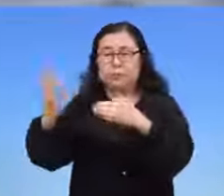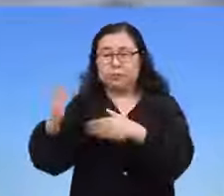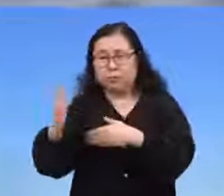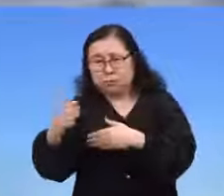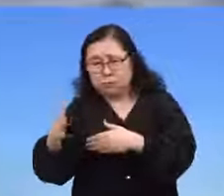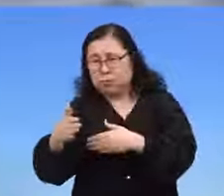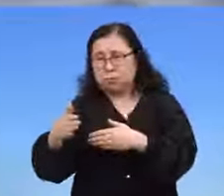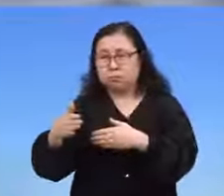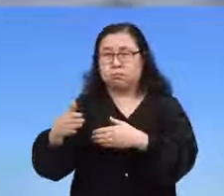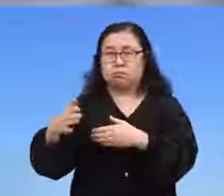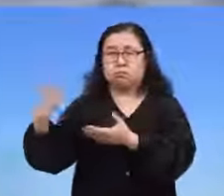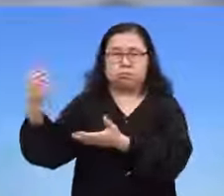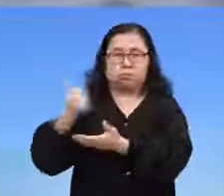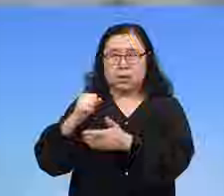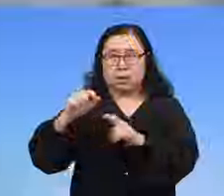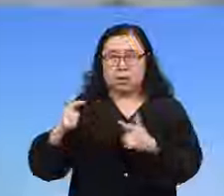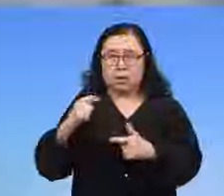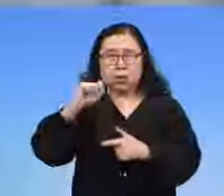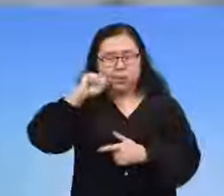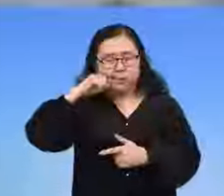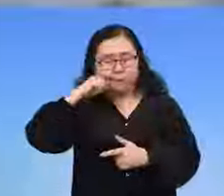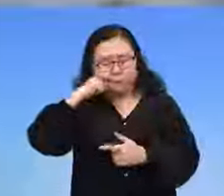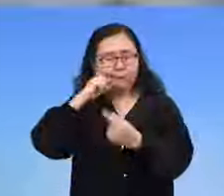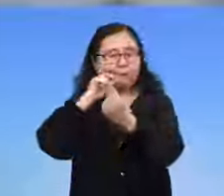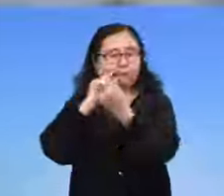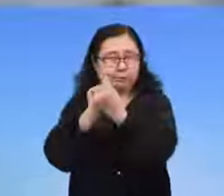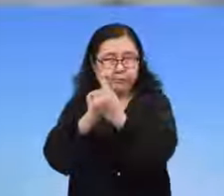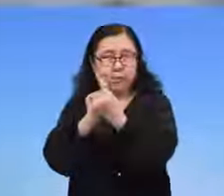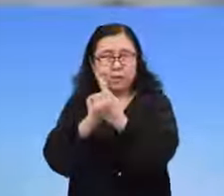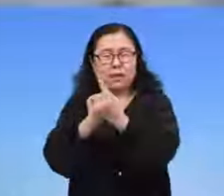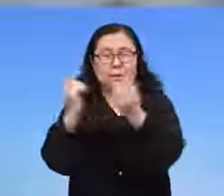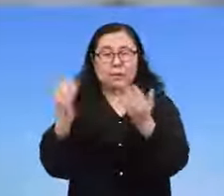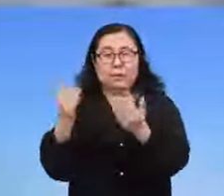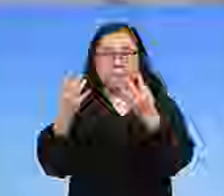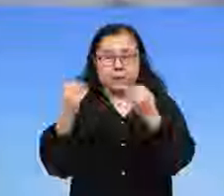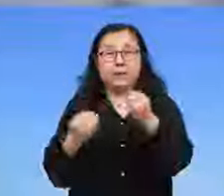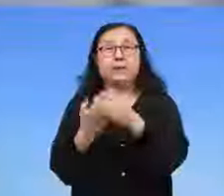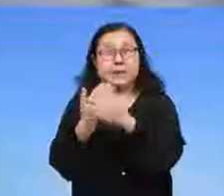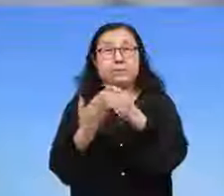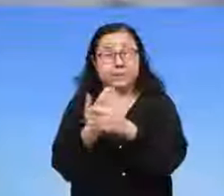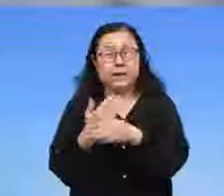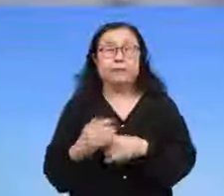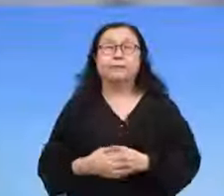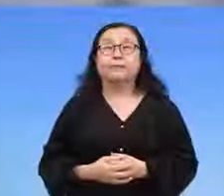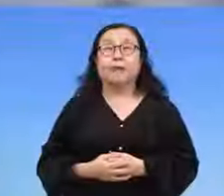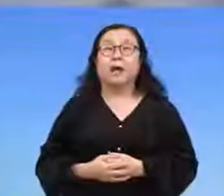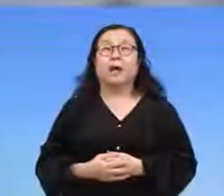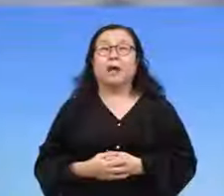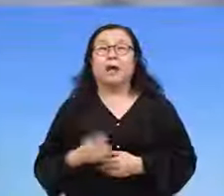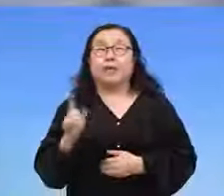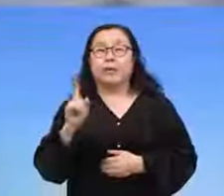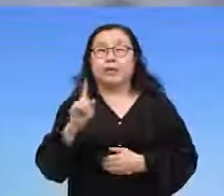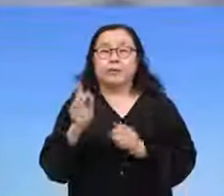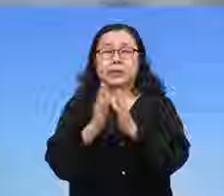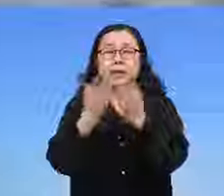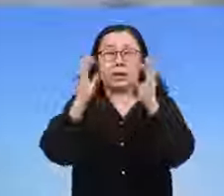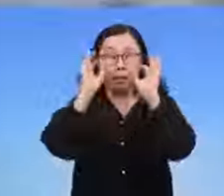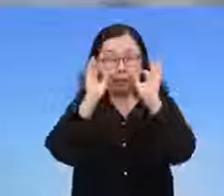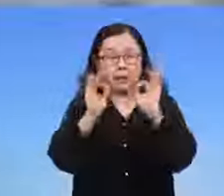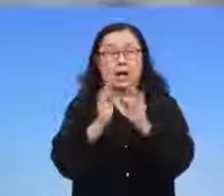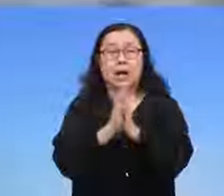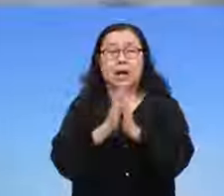않다가 어려움을 겪게 되는 거, 이거 참 많은 분들에게서 볼 수 있는 거 아닙니까? 제가 어느 글에